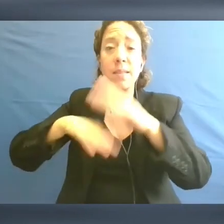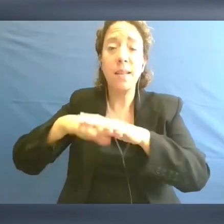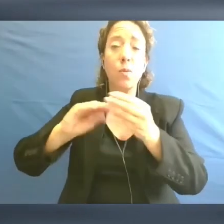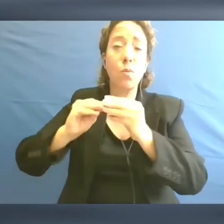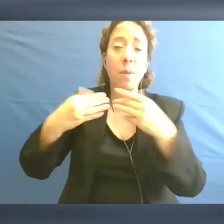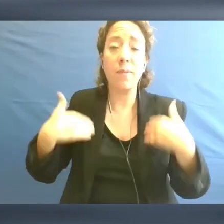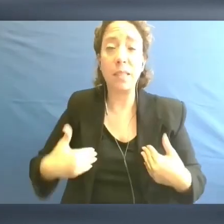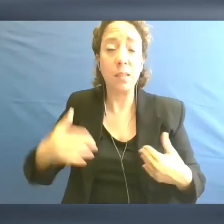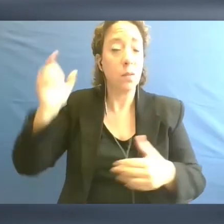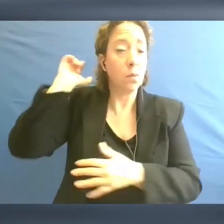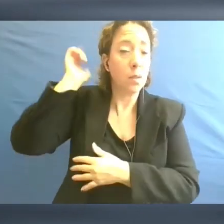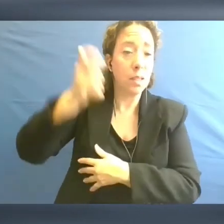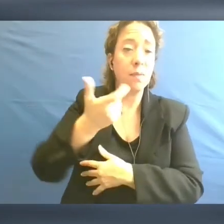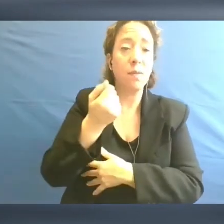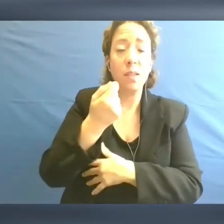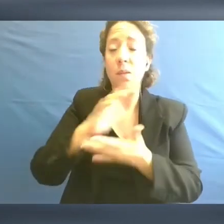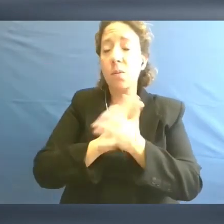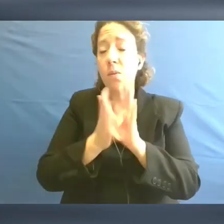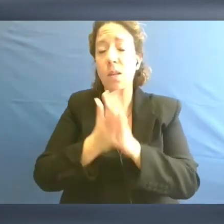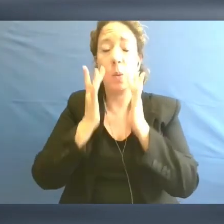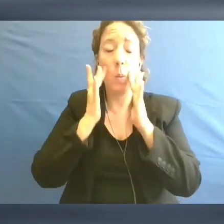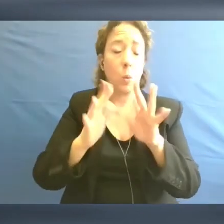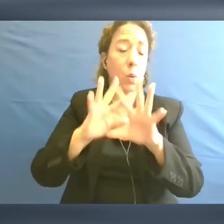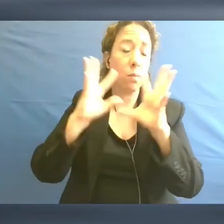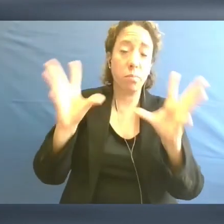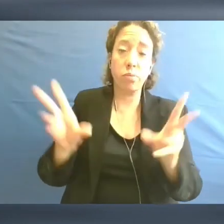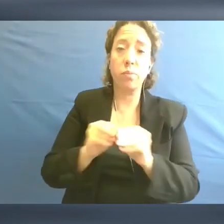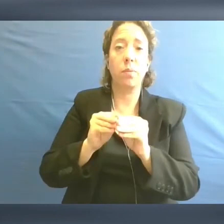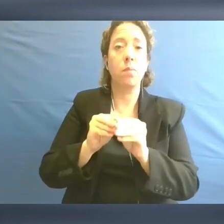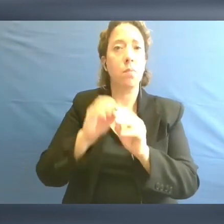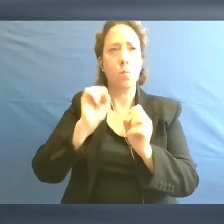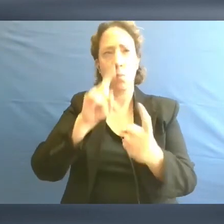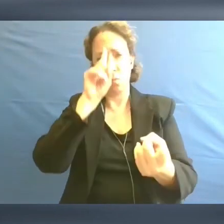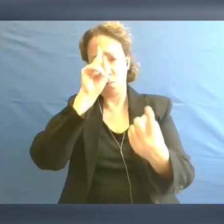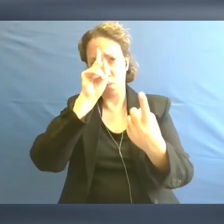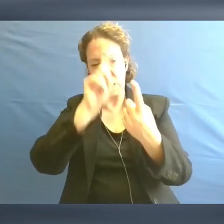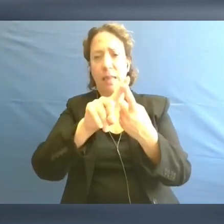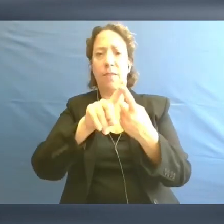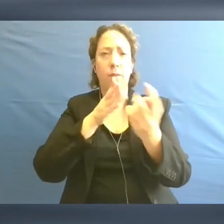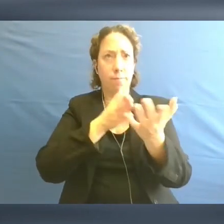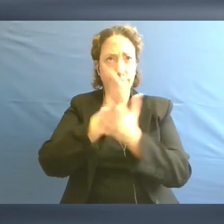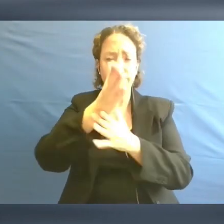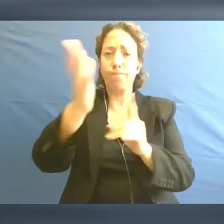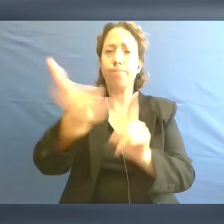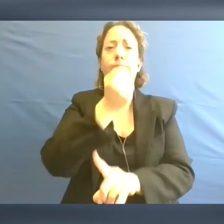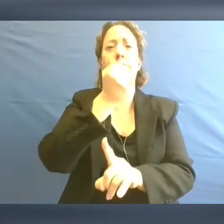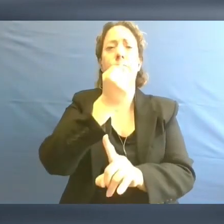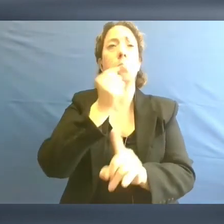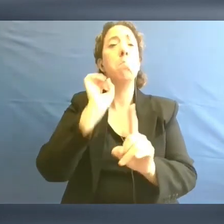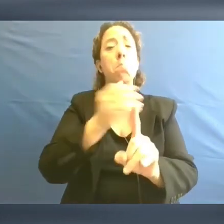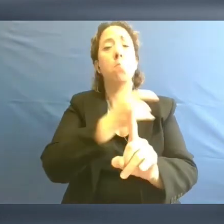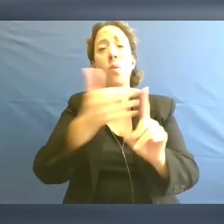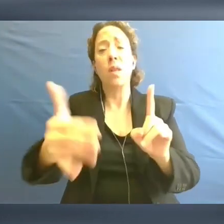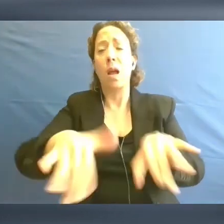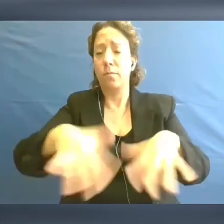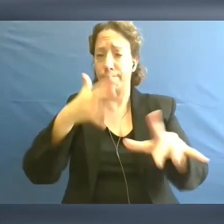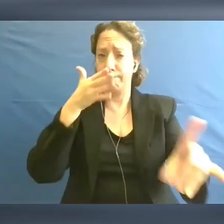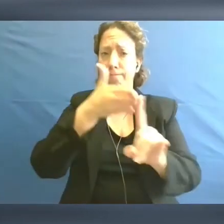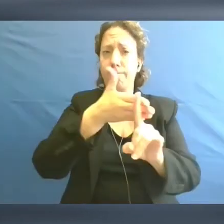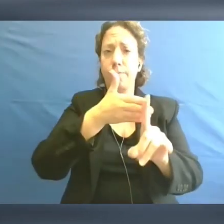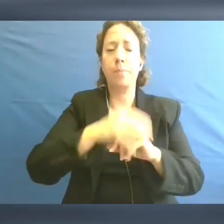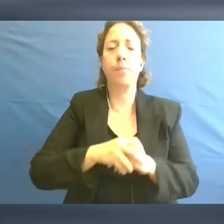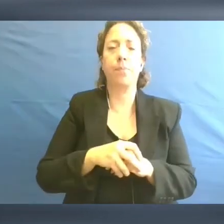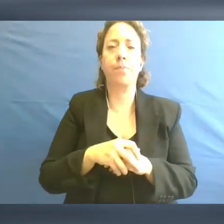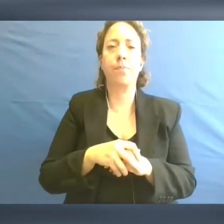cognitives, financières, sociales, culturelles, eh bien d'atteindre des objectifs dans un contexte particulier. Alors, si